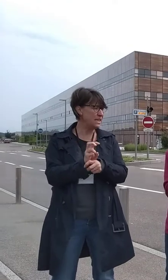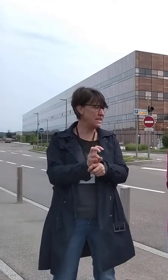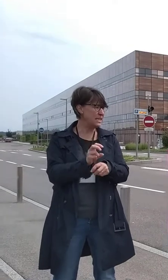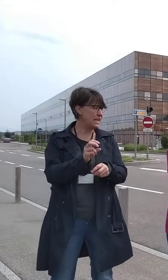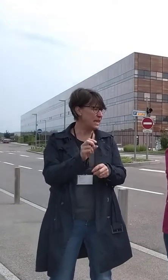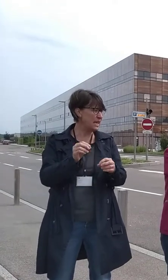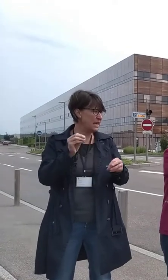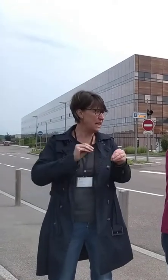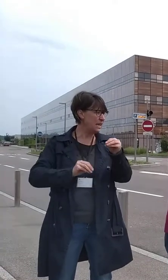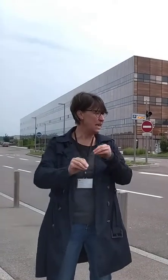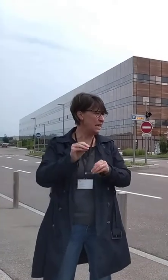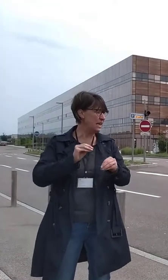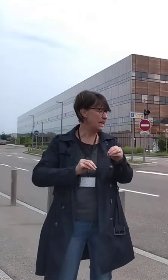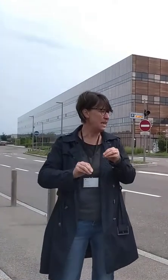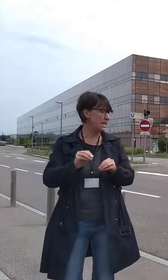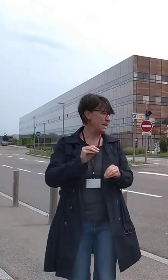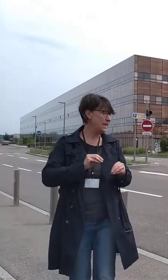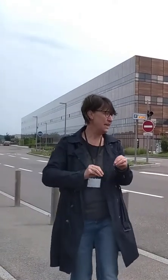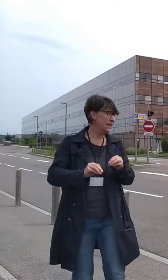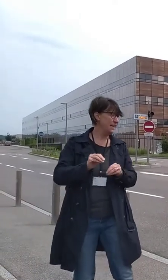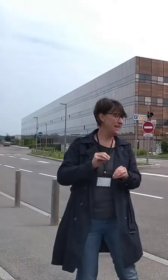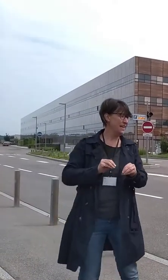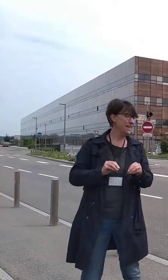réserve sanitaire.